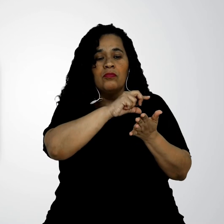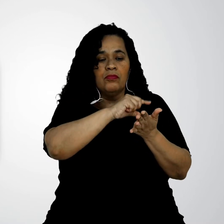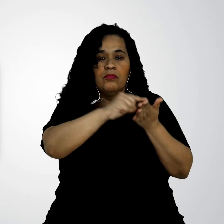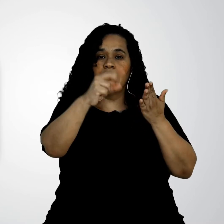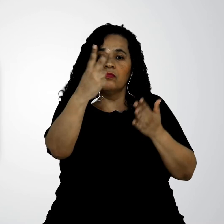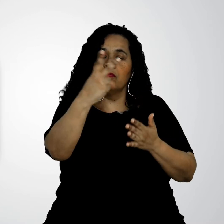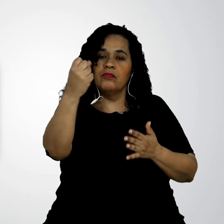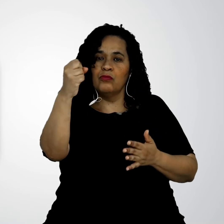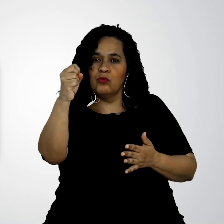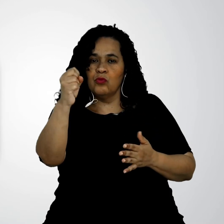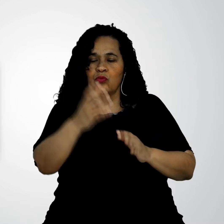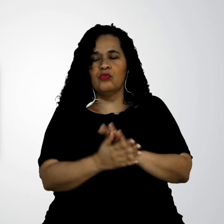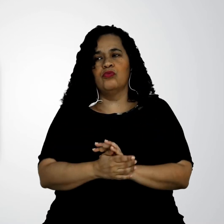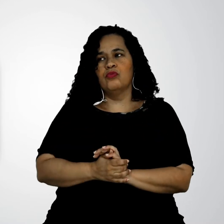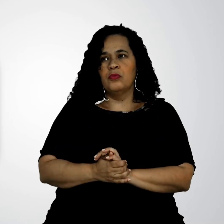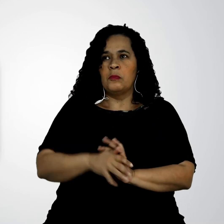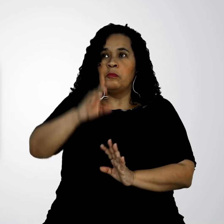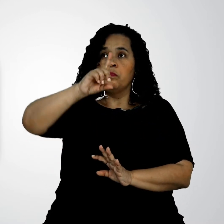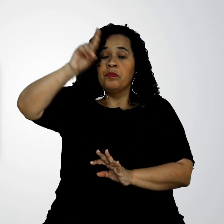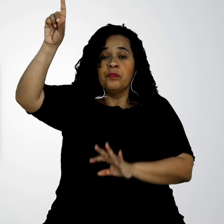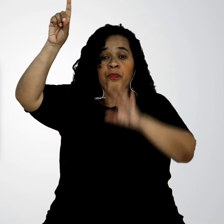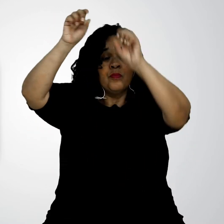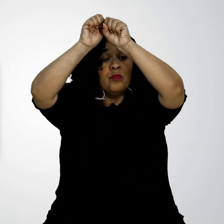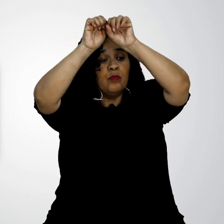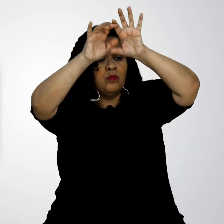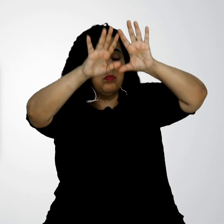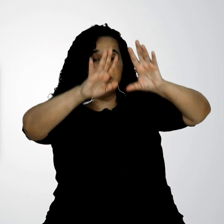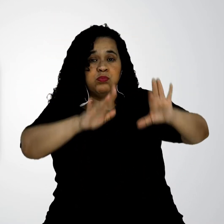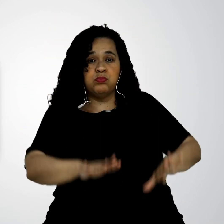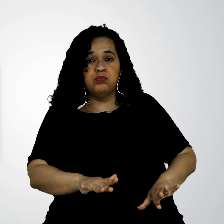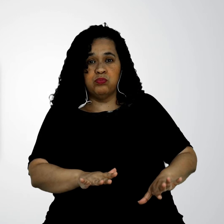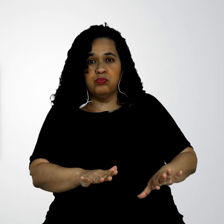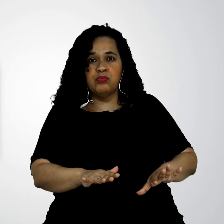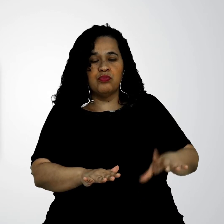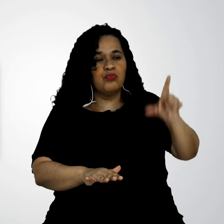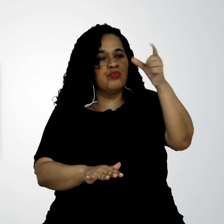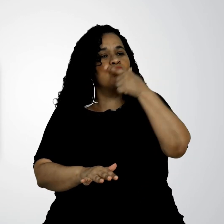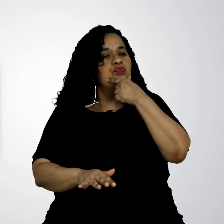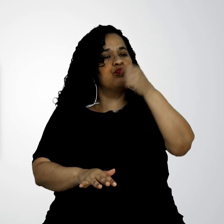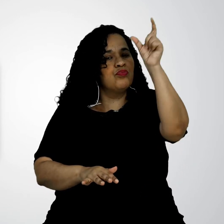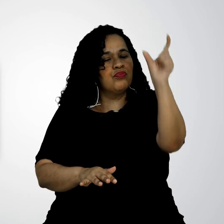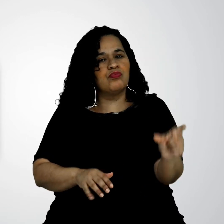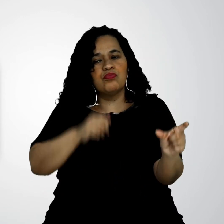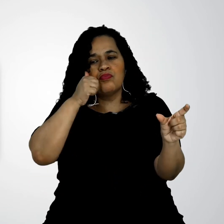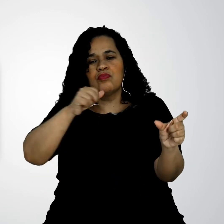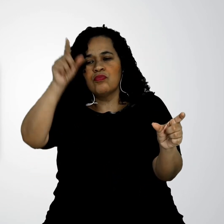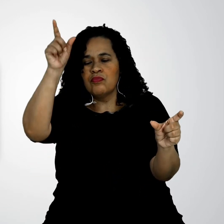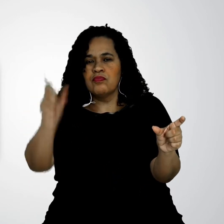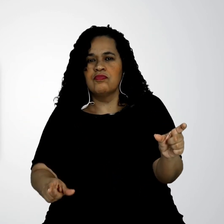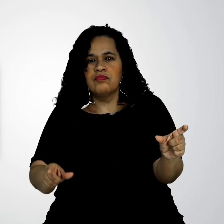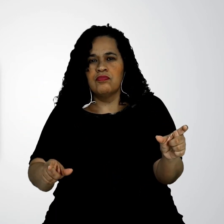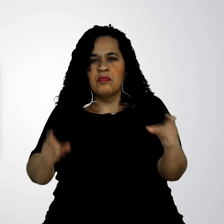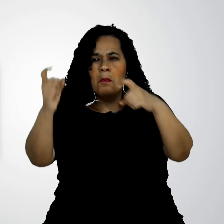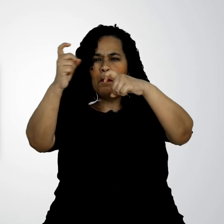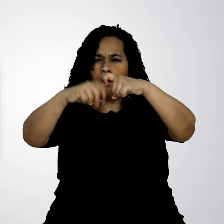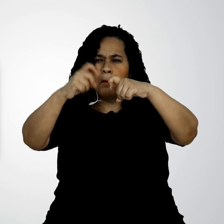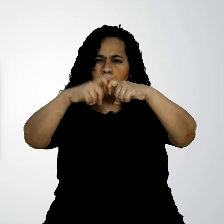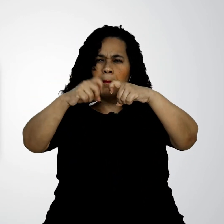ó, Deus abençoou e lhes disse, isso ao homem e à mulher, né? Sejam férteis e multipliquem-se,